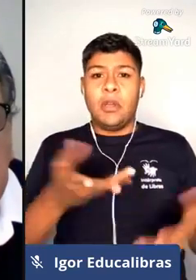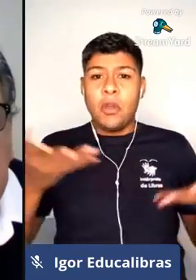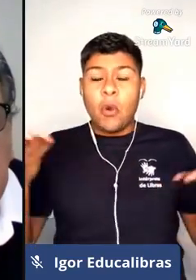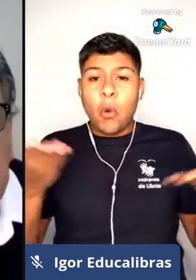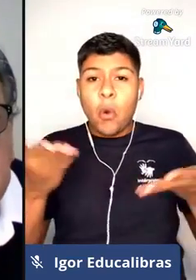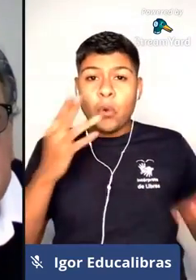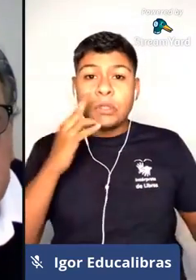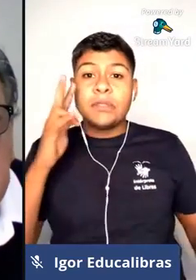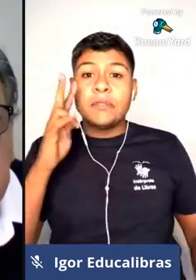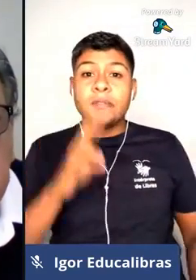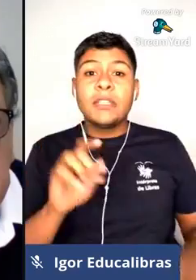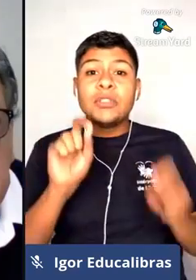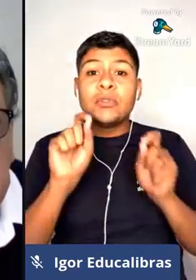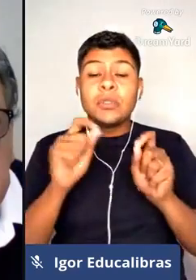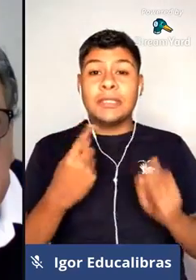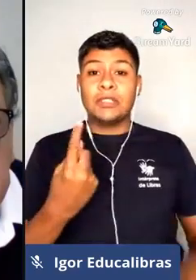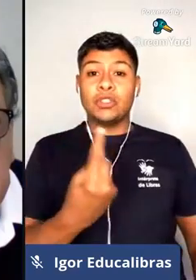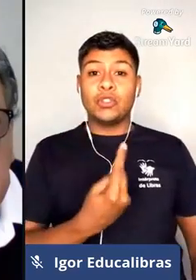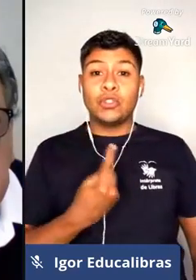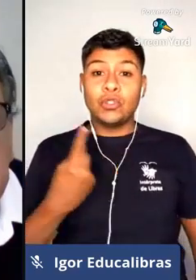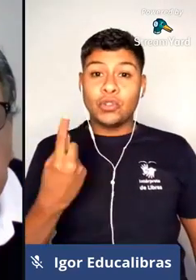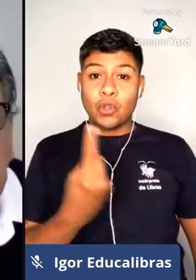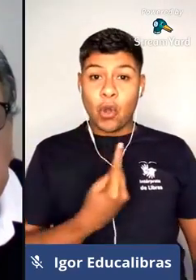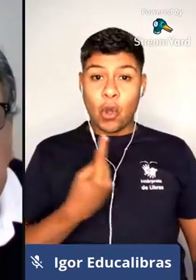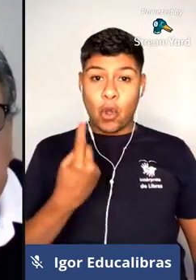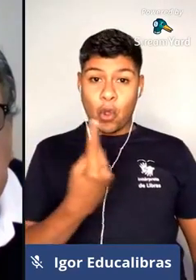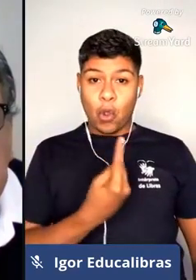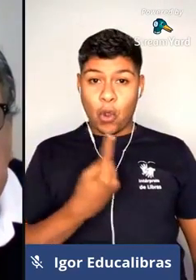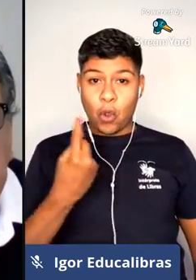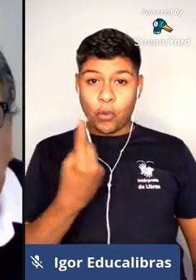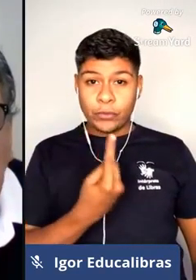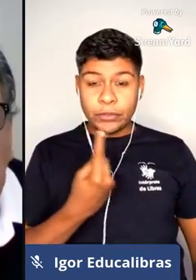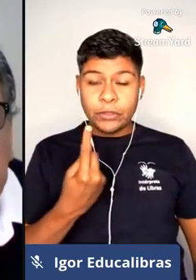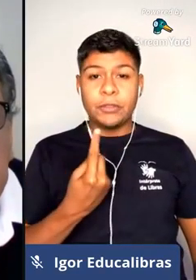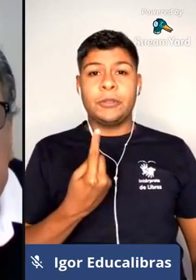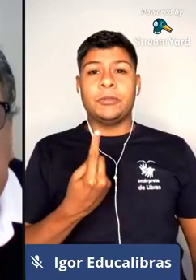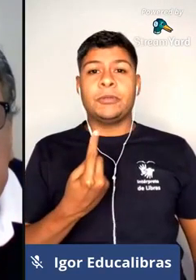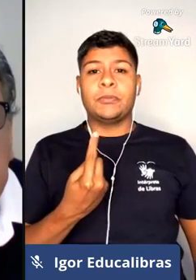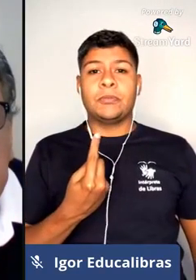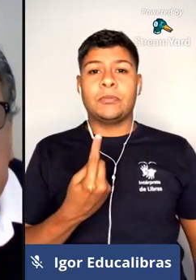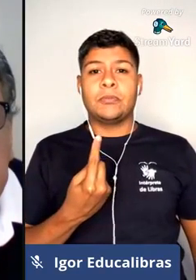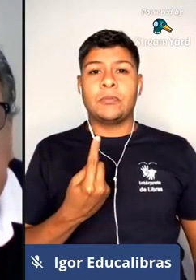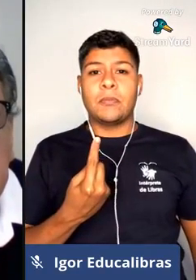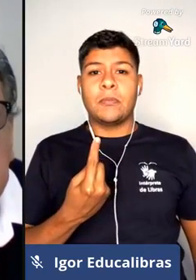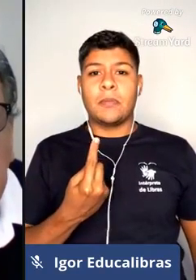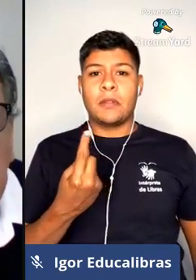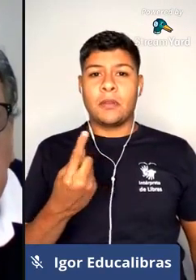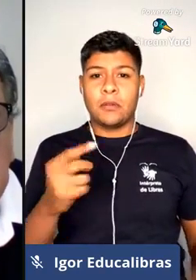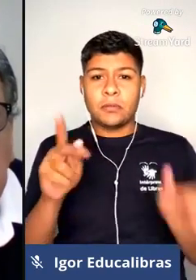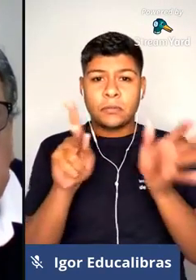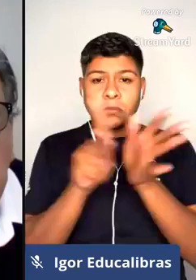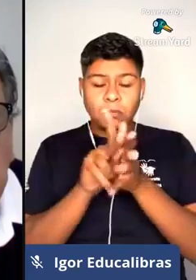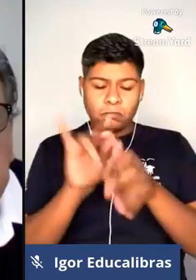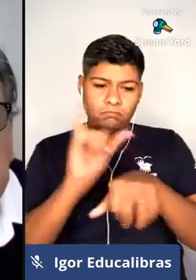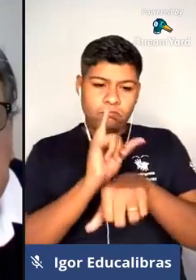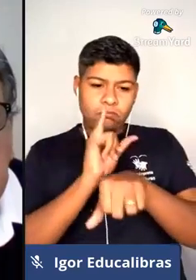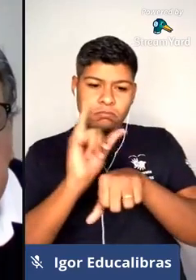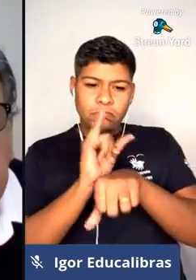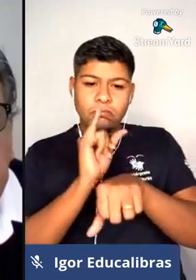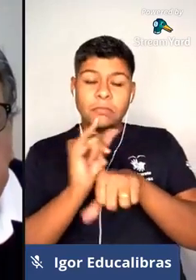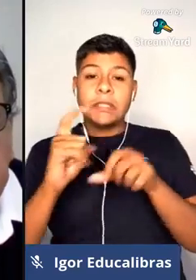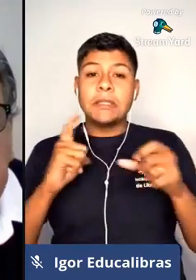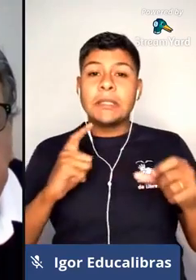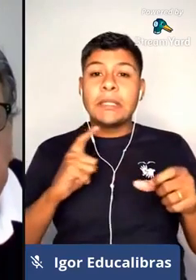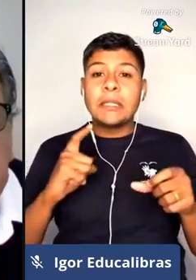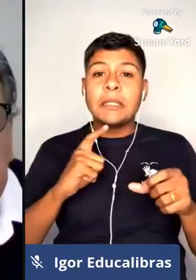que nós, indivíduos, né, nós somos biologicamente constituídos, nós temos um